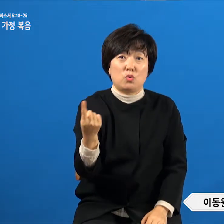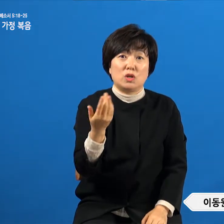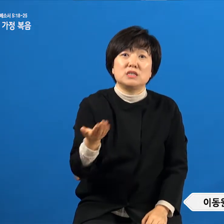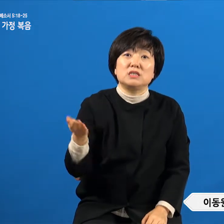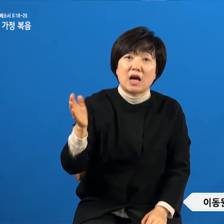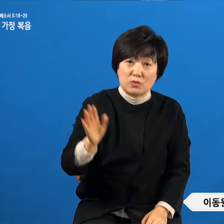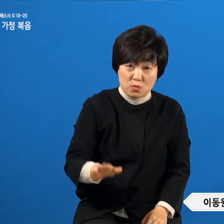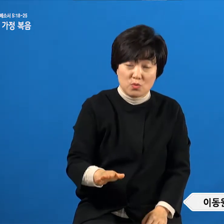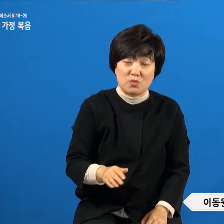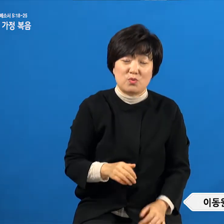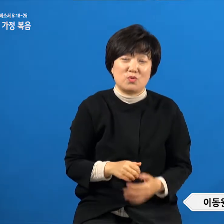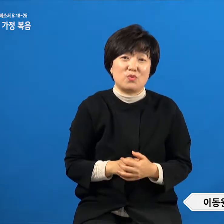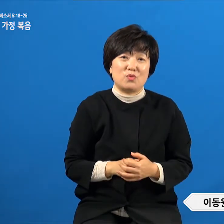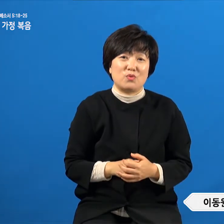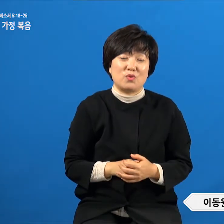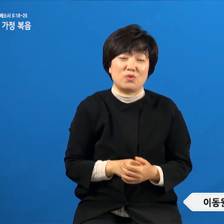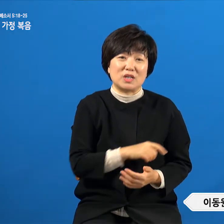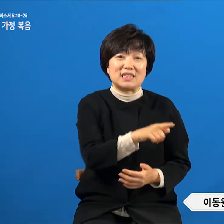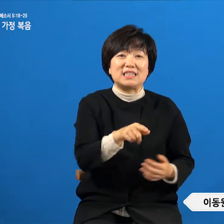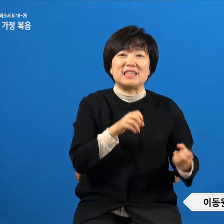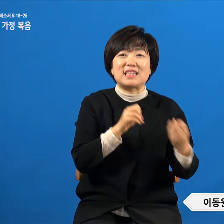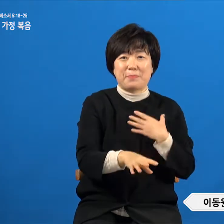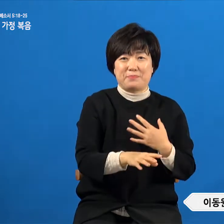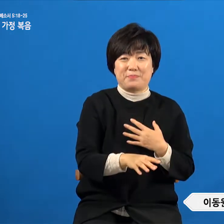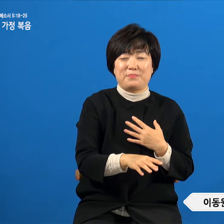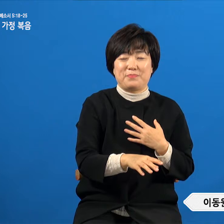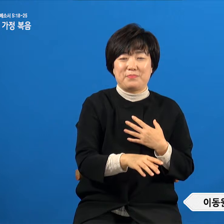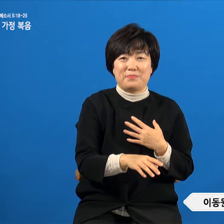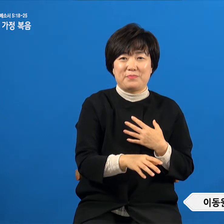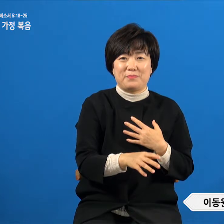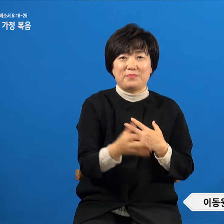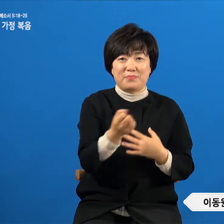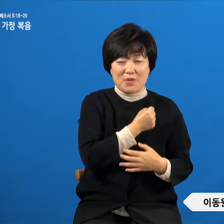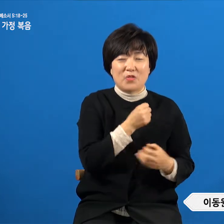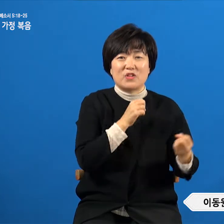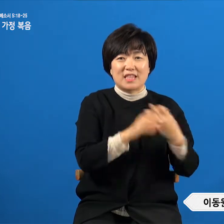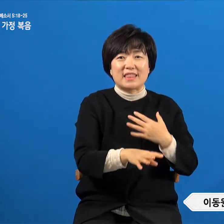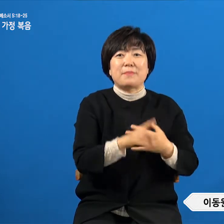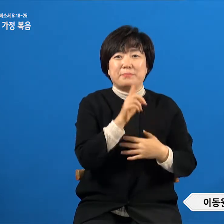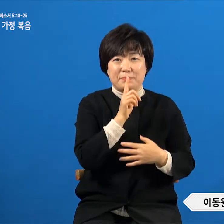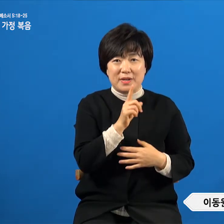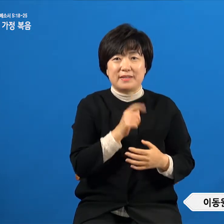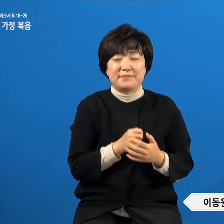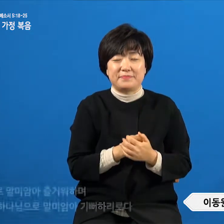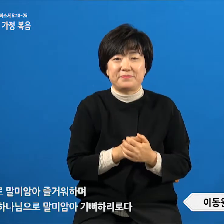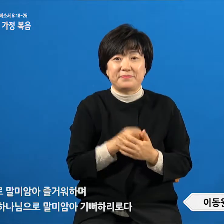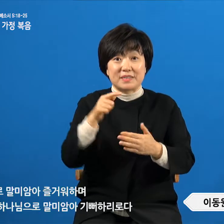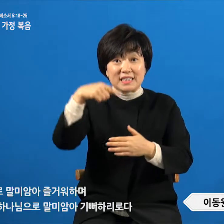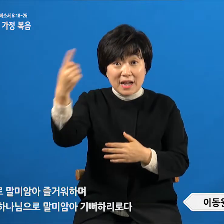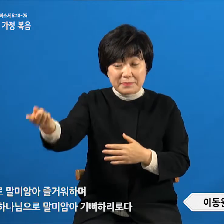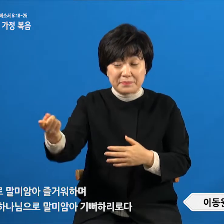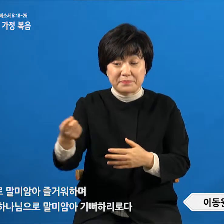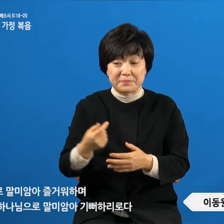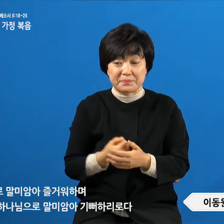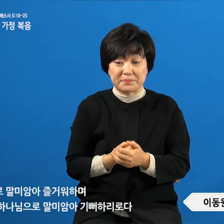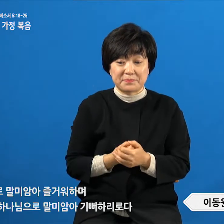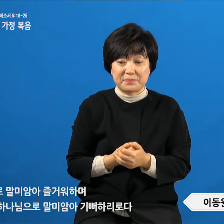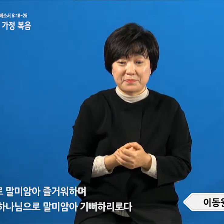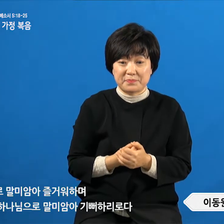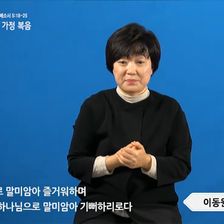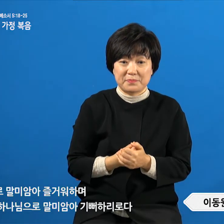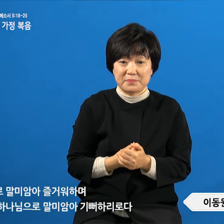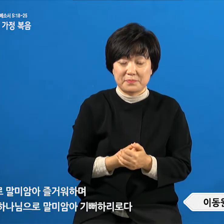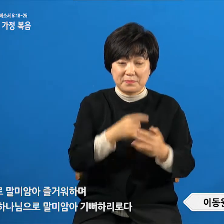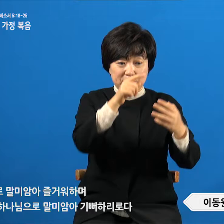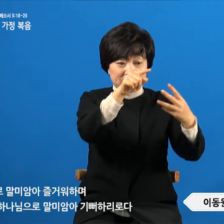근데 그 다음 절이 그들이 얻었던 해답이라고. 그 다음 구절, 하박국 3장 18절의 말씀입니다.